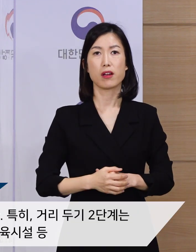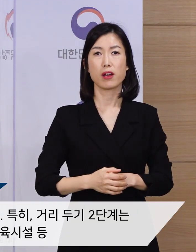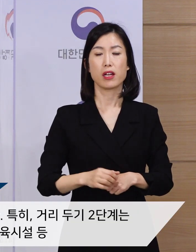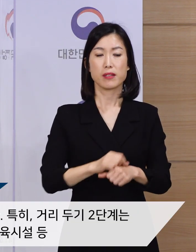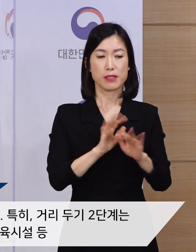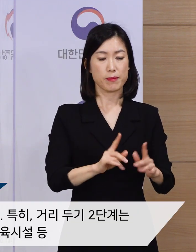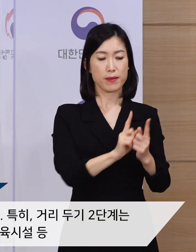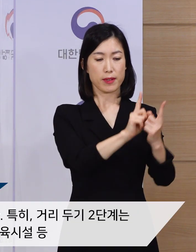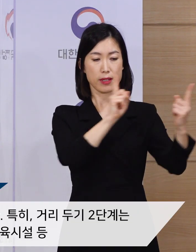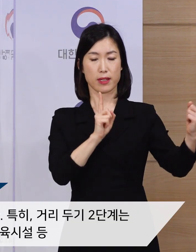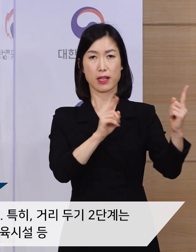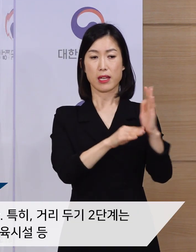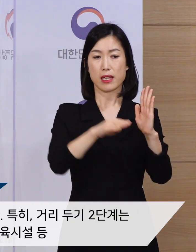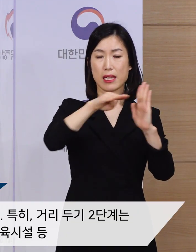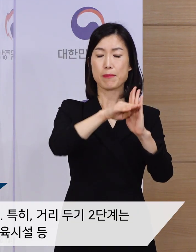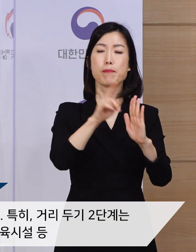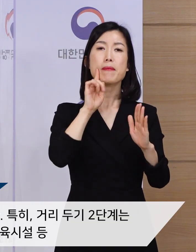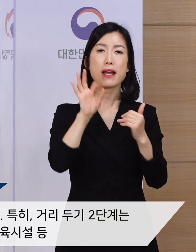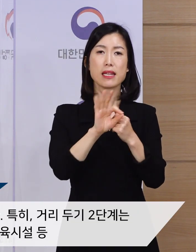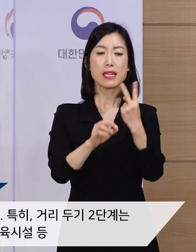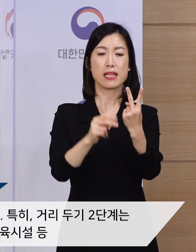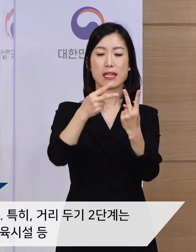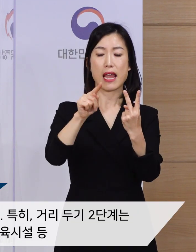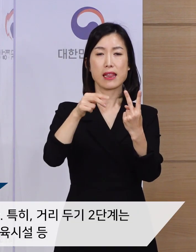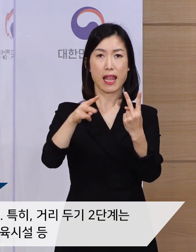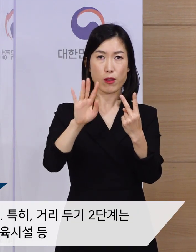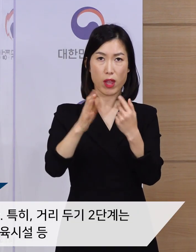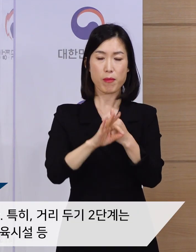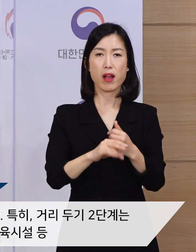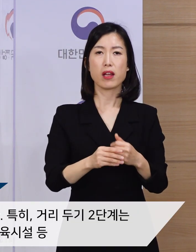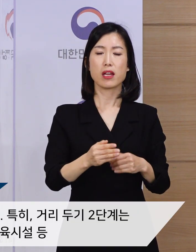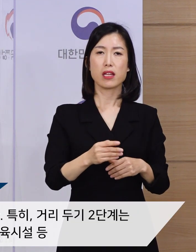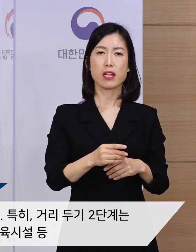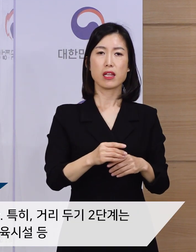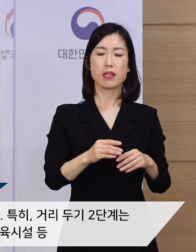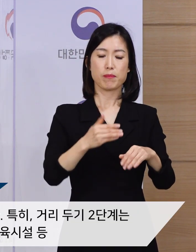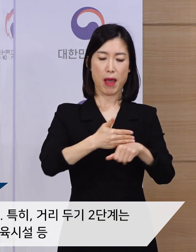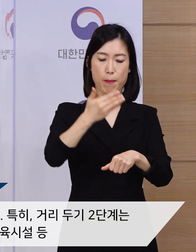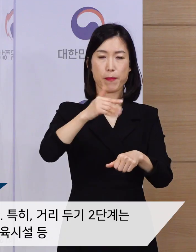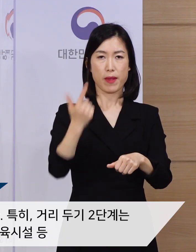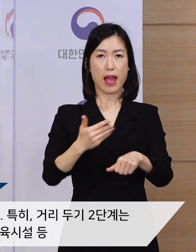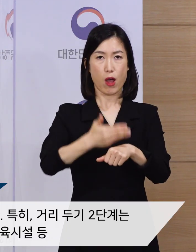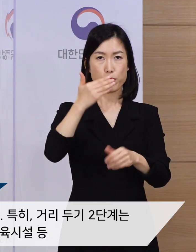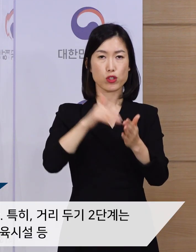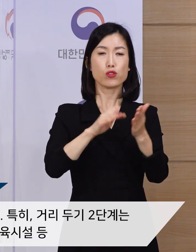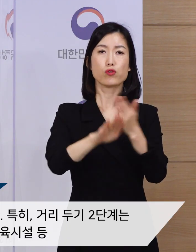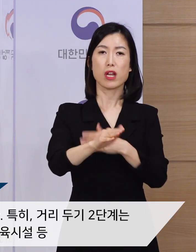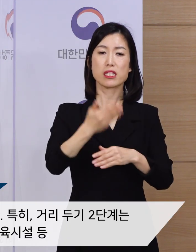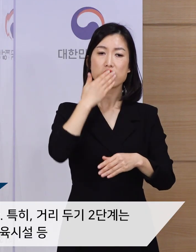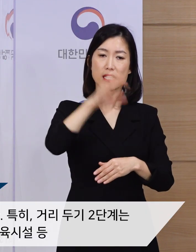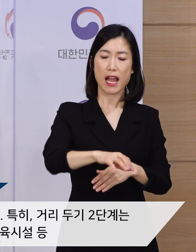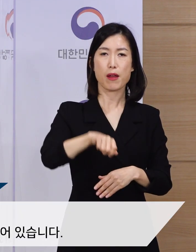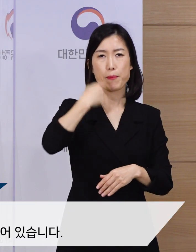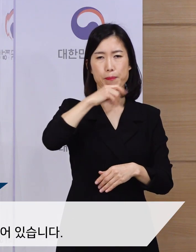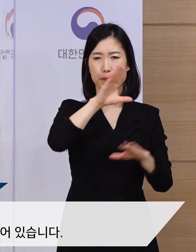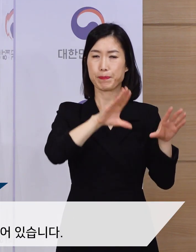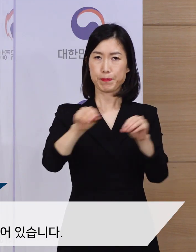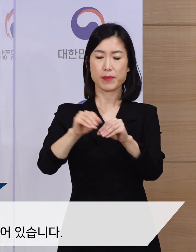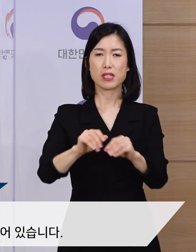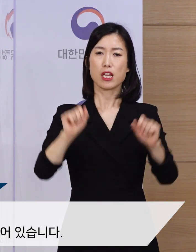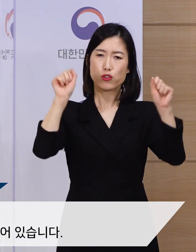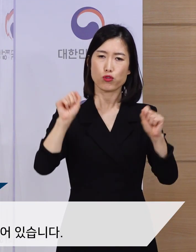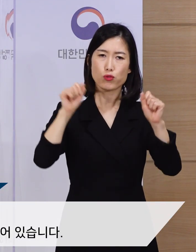특히 거리두기 2단계는 21시 이후 식당의 취식 금지, 노래방이나 실내 체육시설 등